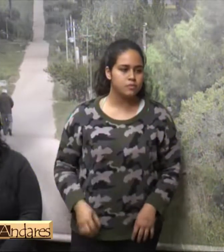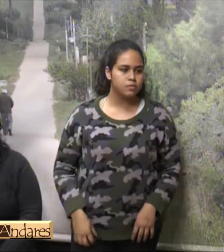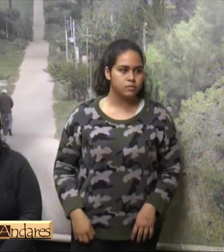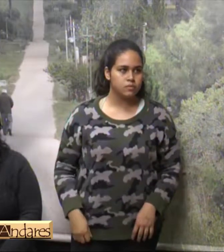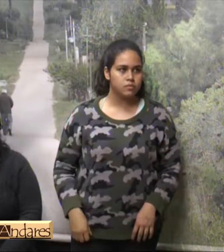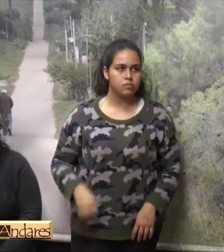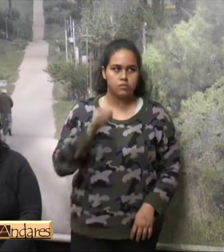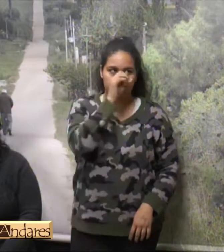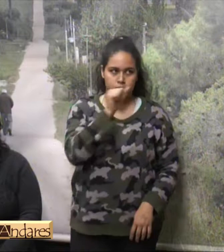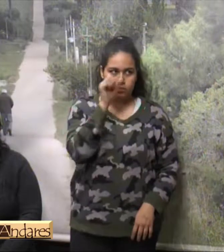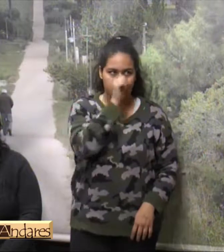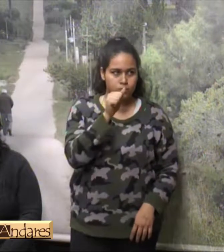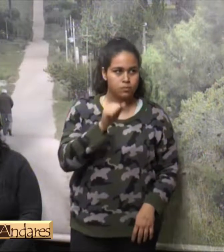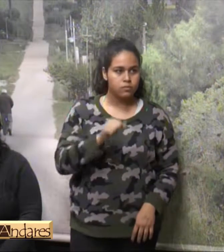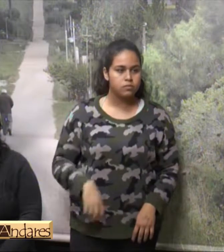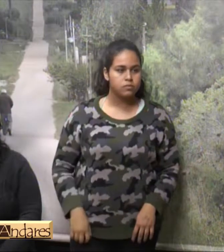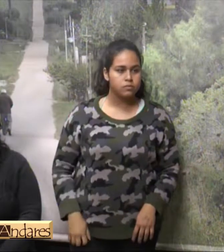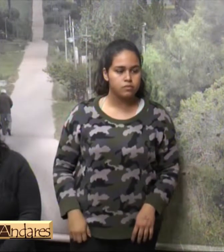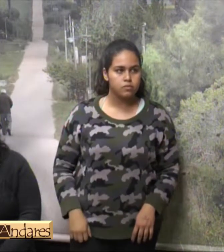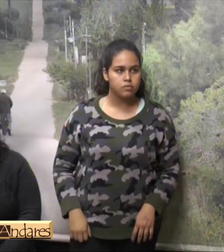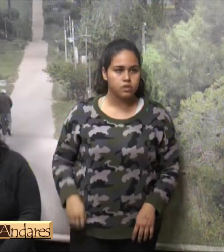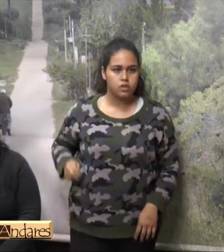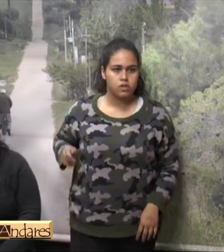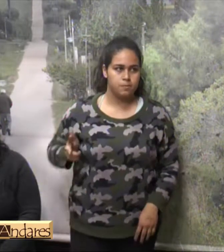Florida Rocha